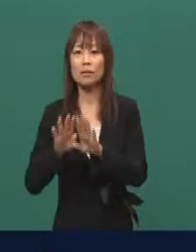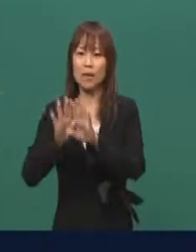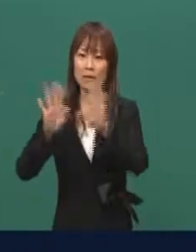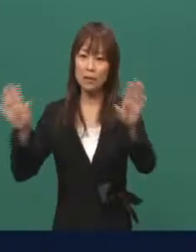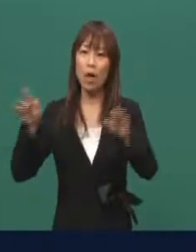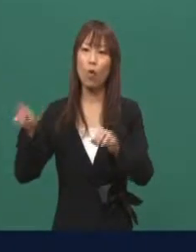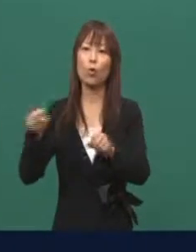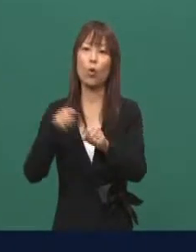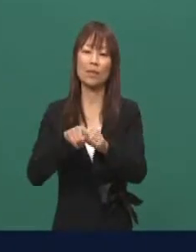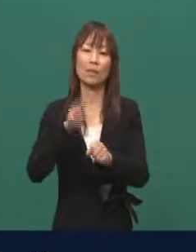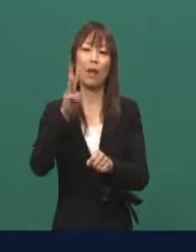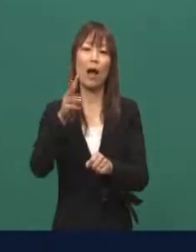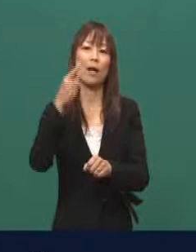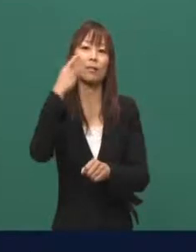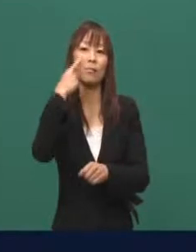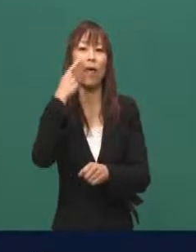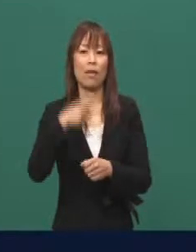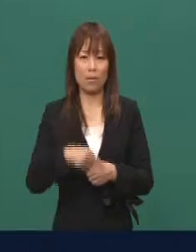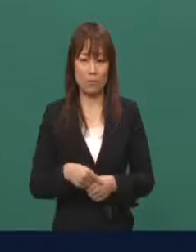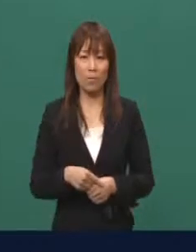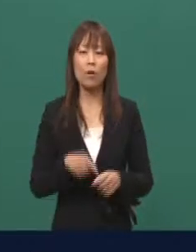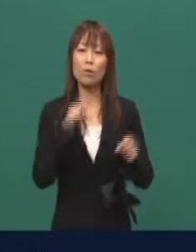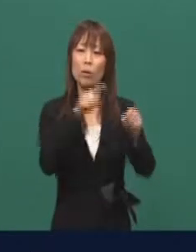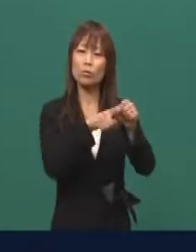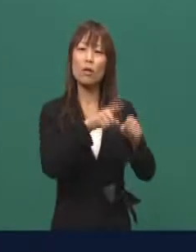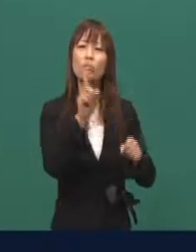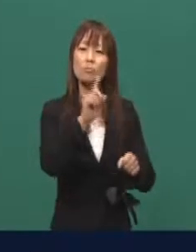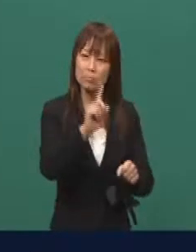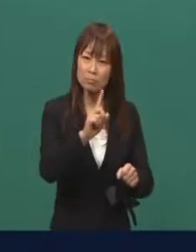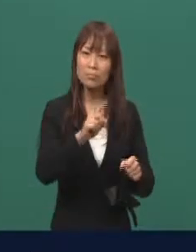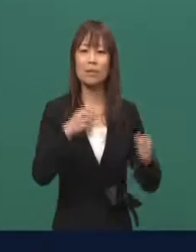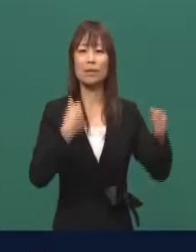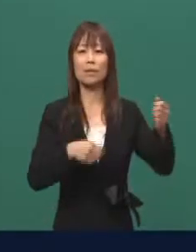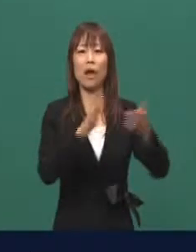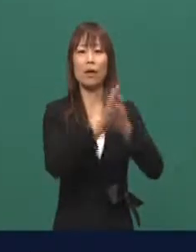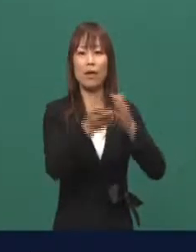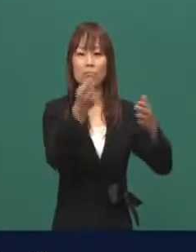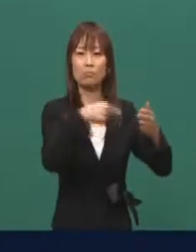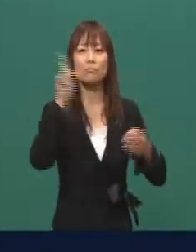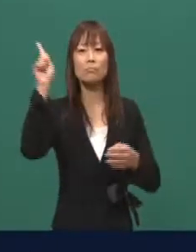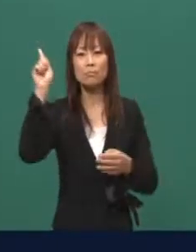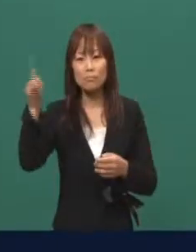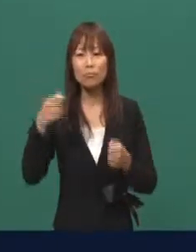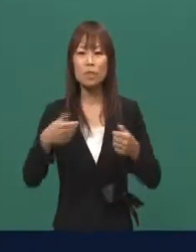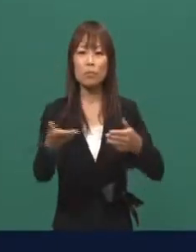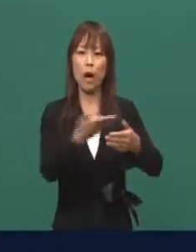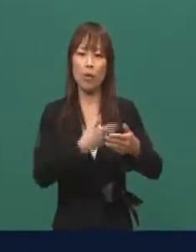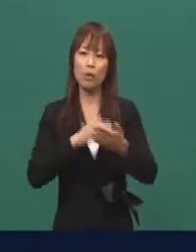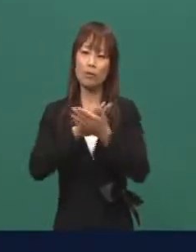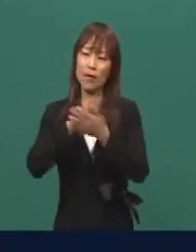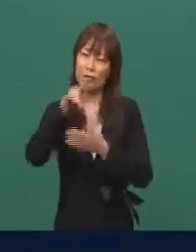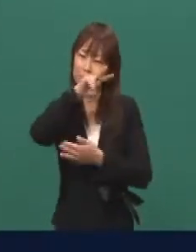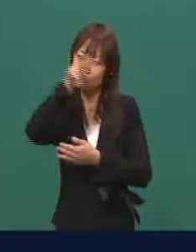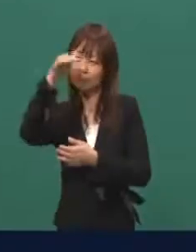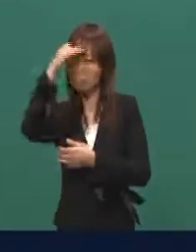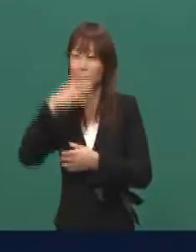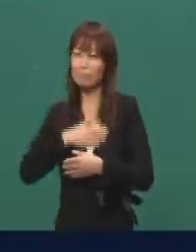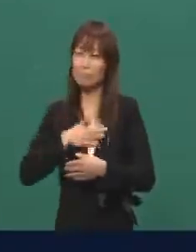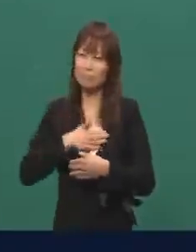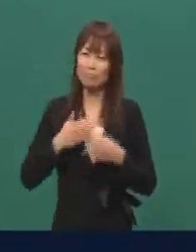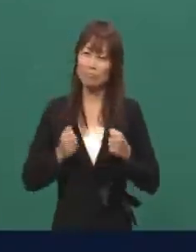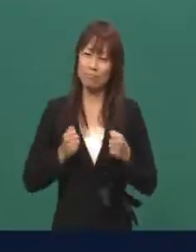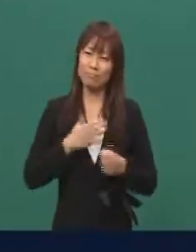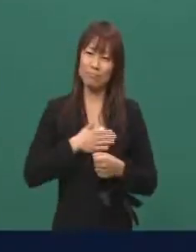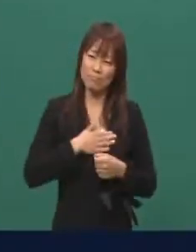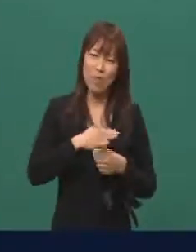このマラソンは琵琶湖の豊かな景色を見ながら環境についても考えて走ってもら